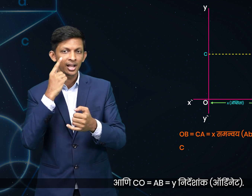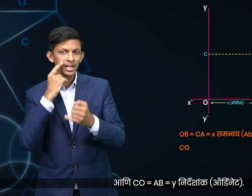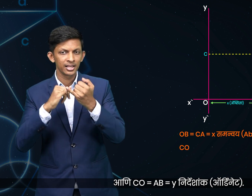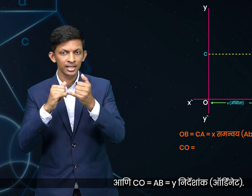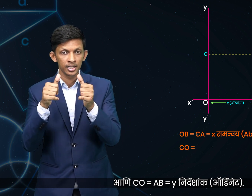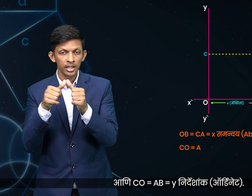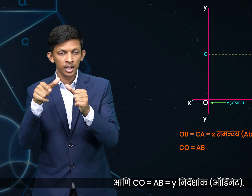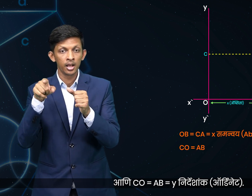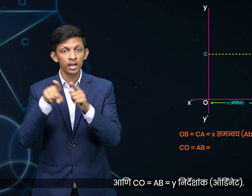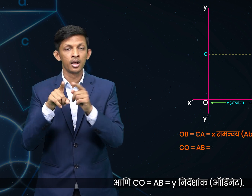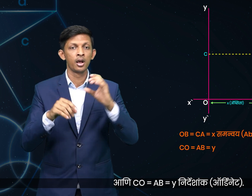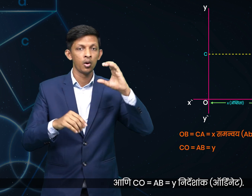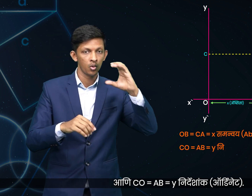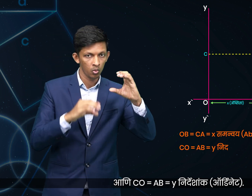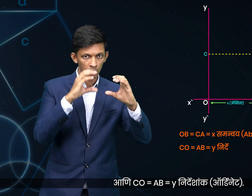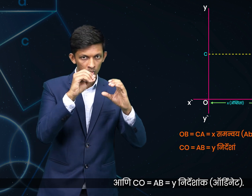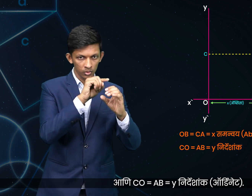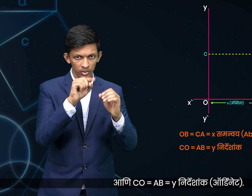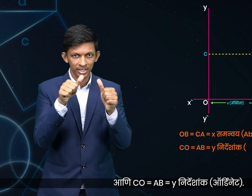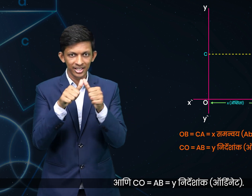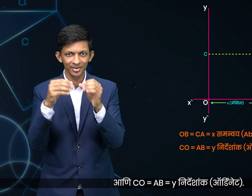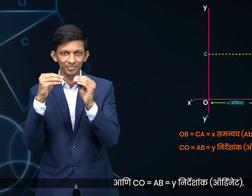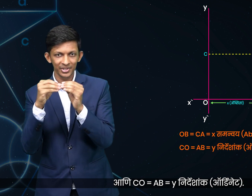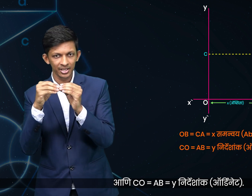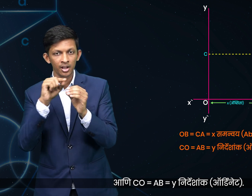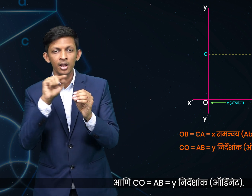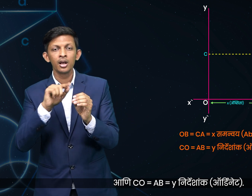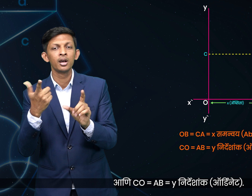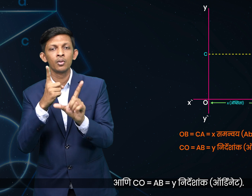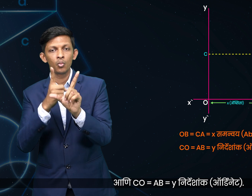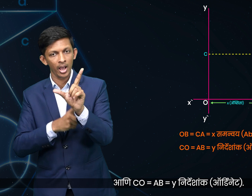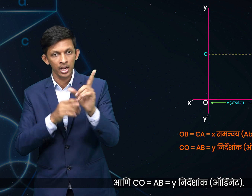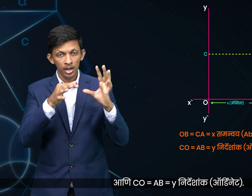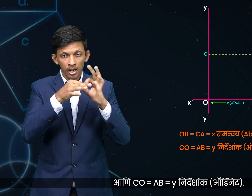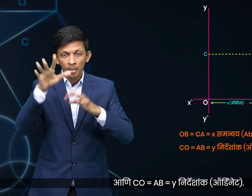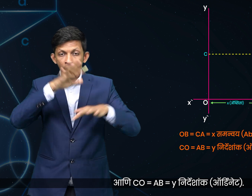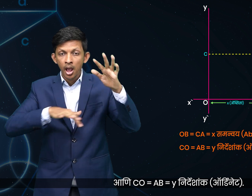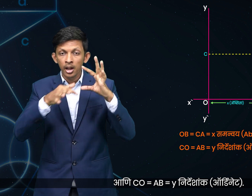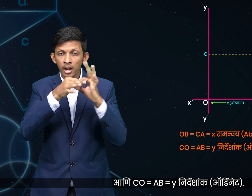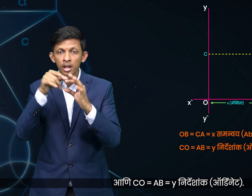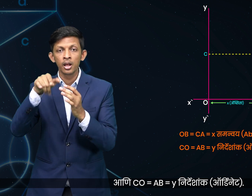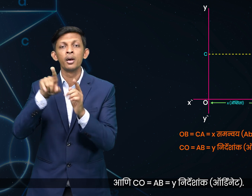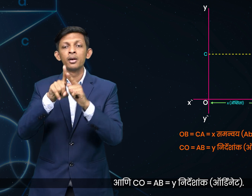आणि CO बरोबर AB बरोबर वाय निर्देशांक ऑर्डिनेट.